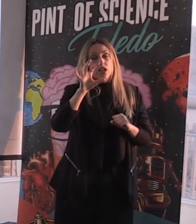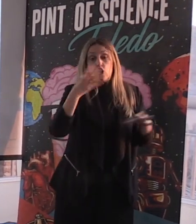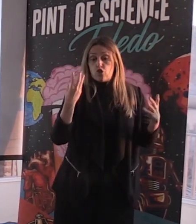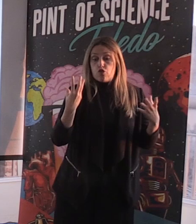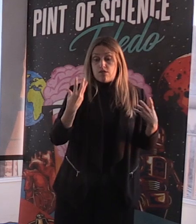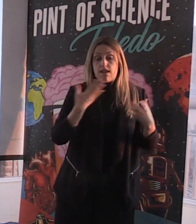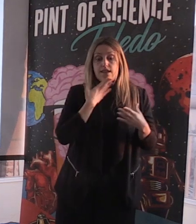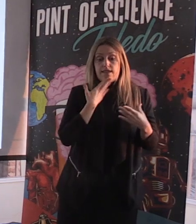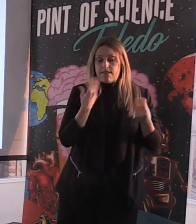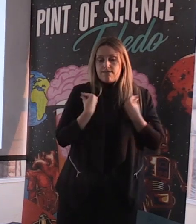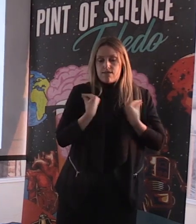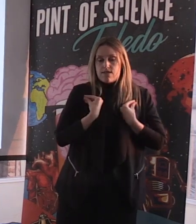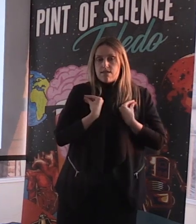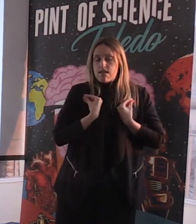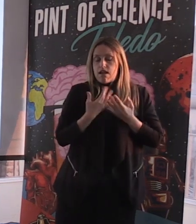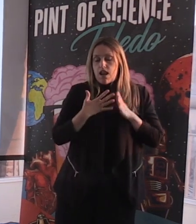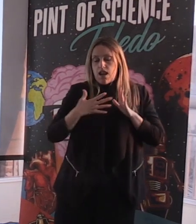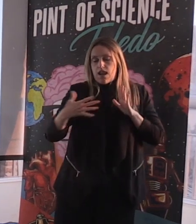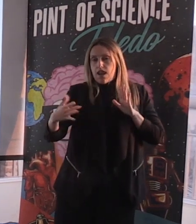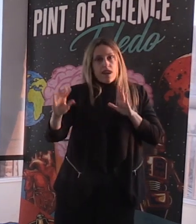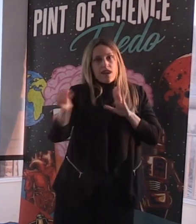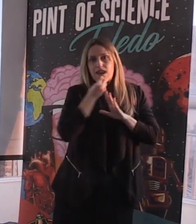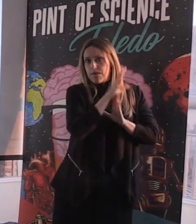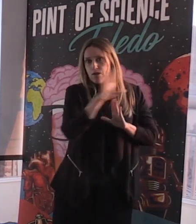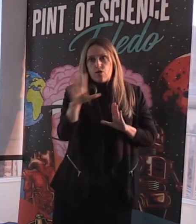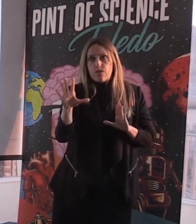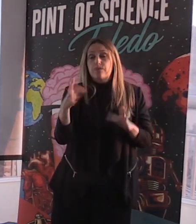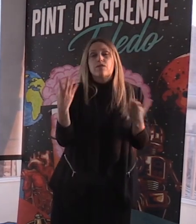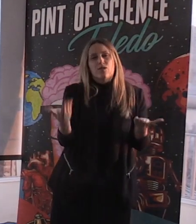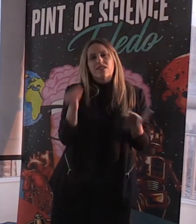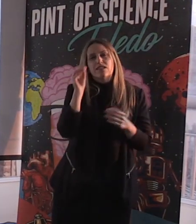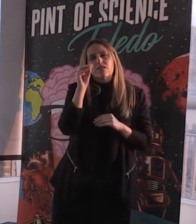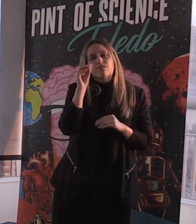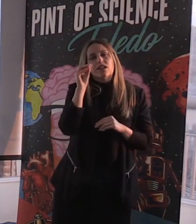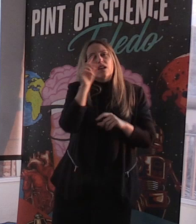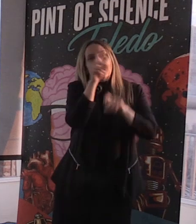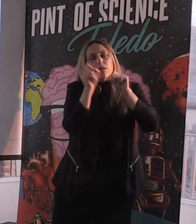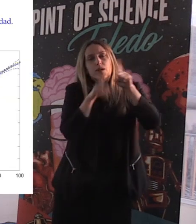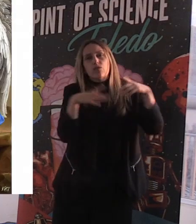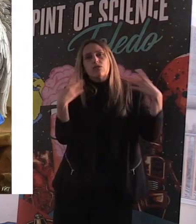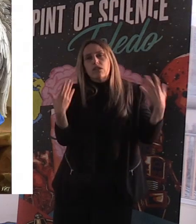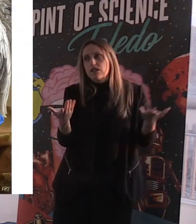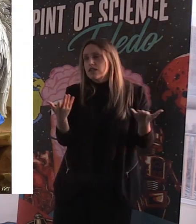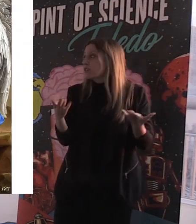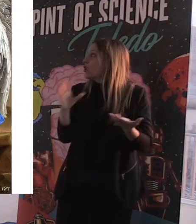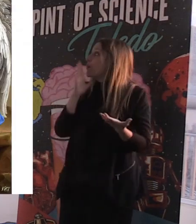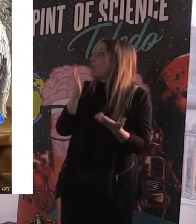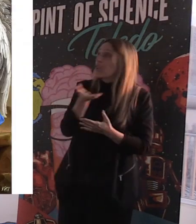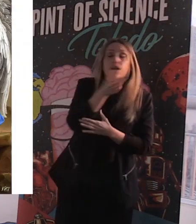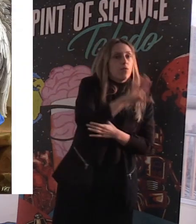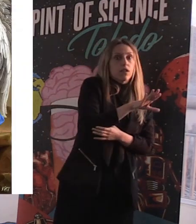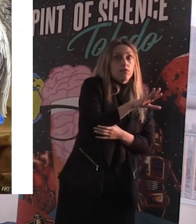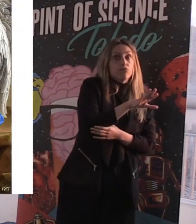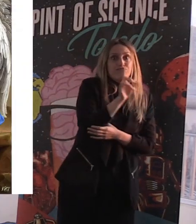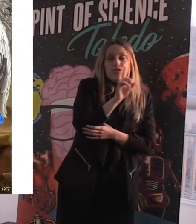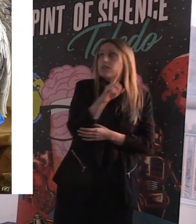longevidad mejor del mundo. La pregunta es, entonces, no por qué tenemos que morir. La